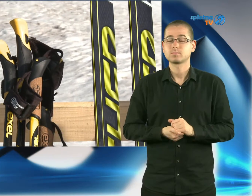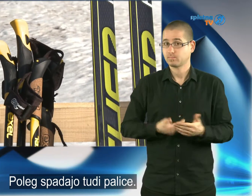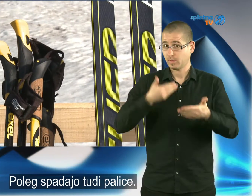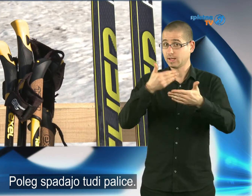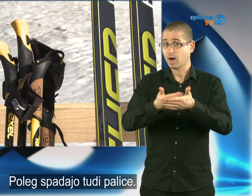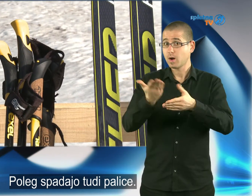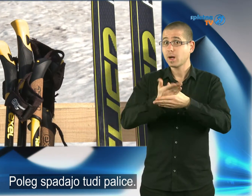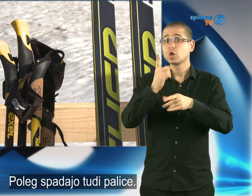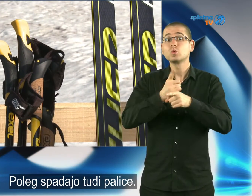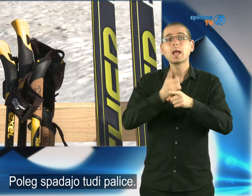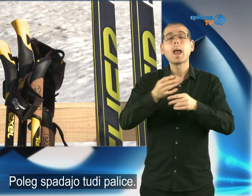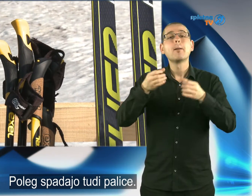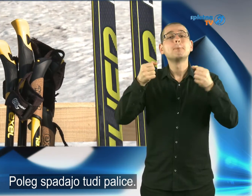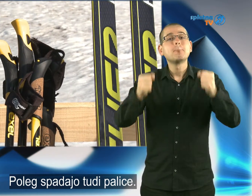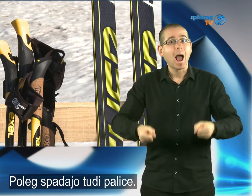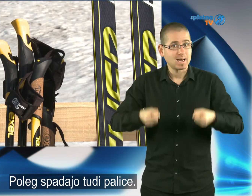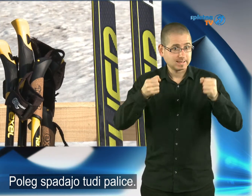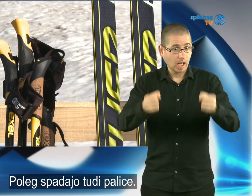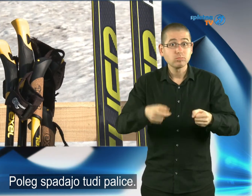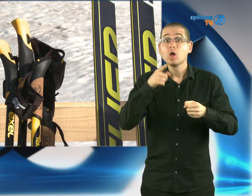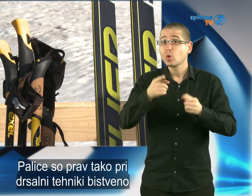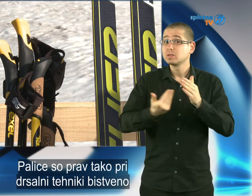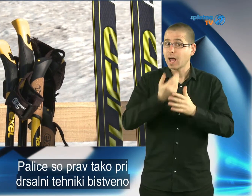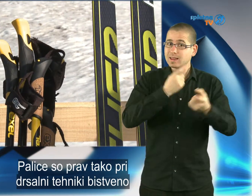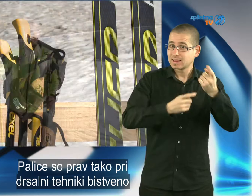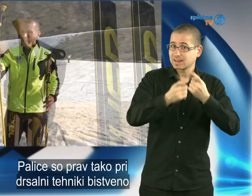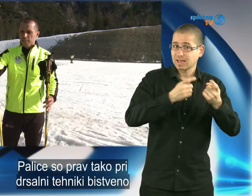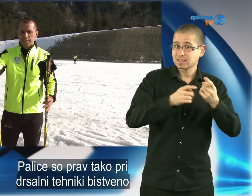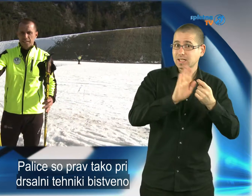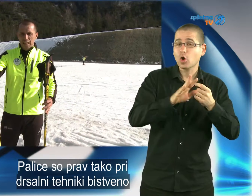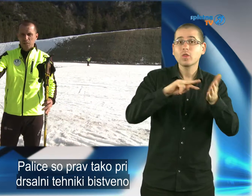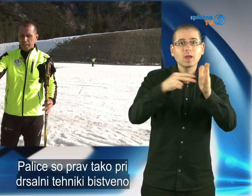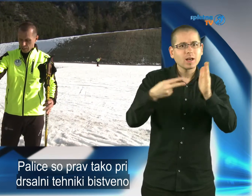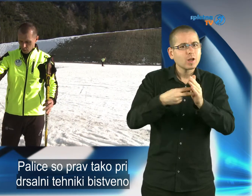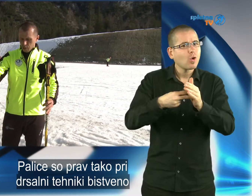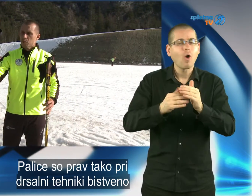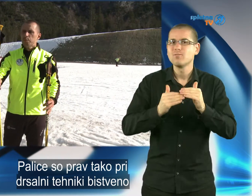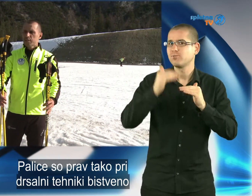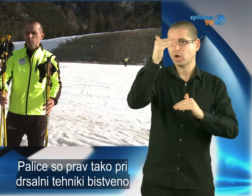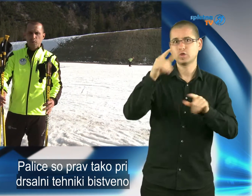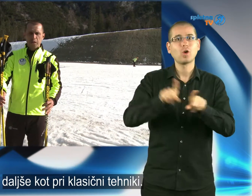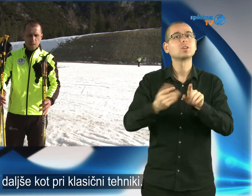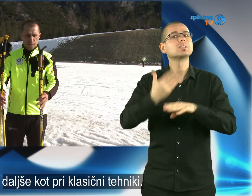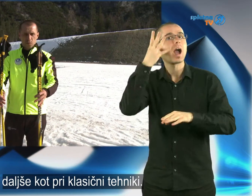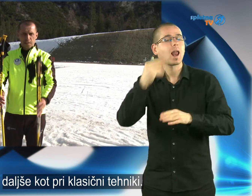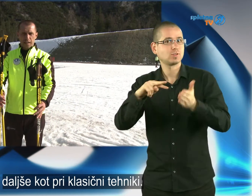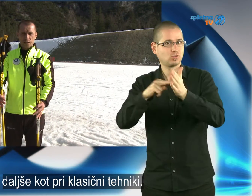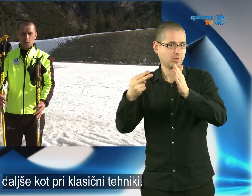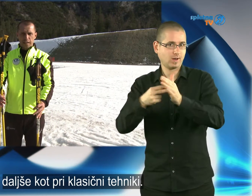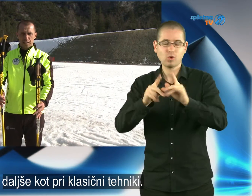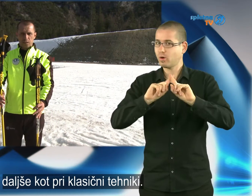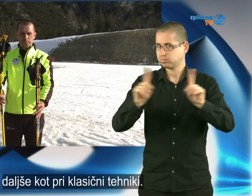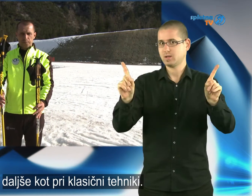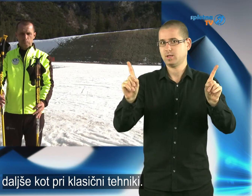Poleg spadajo tudi palice. Palice so prav tako za drsalno tehniko bistveno večje kot za